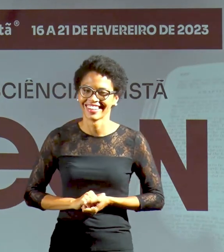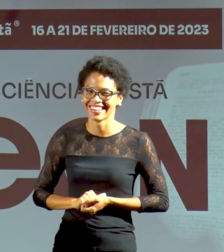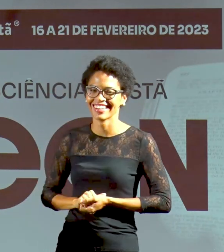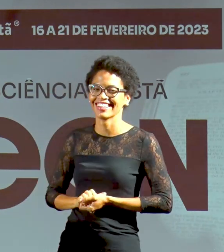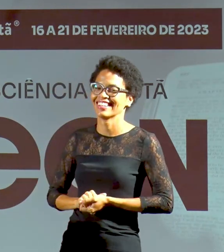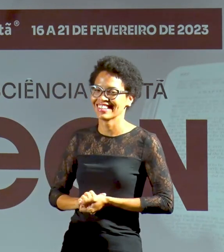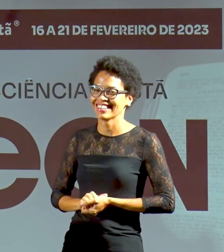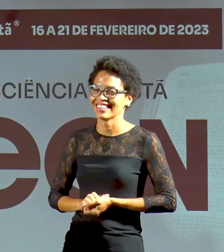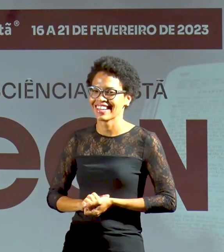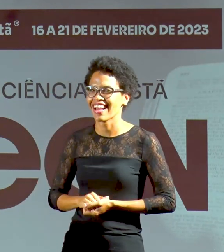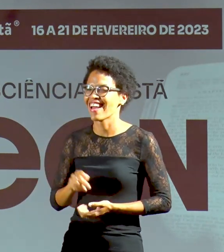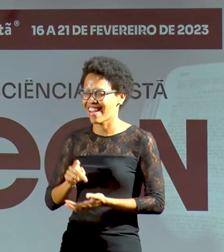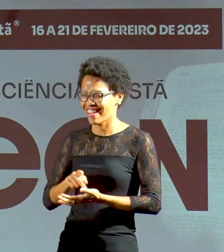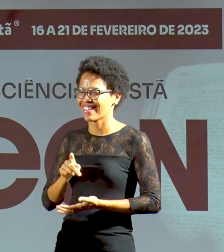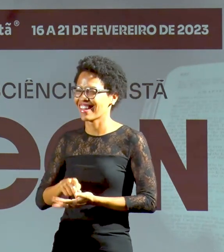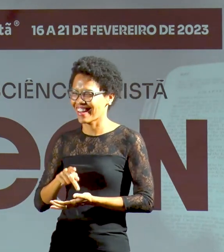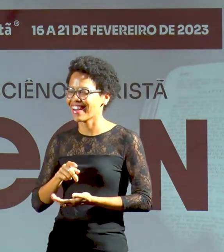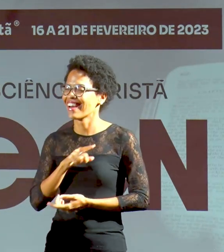Olha aí